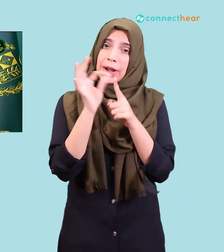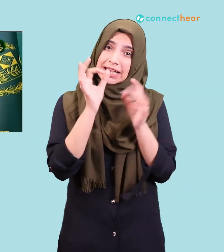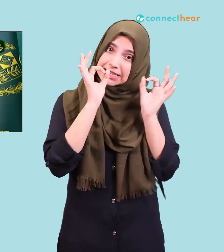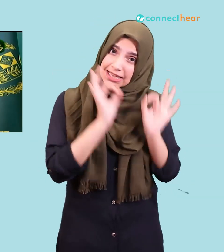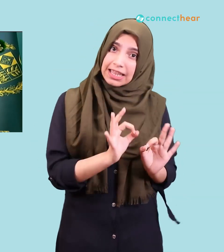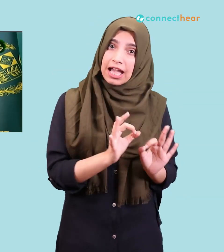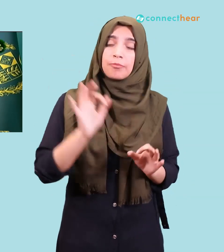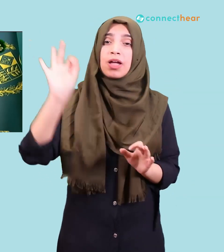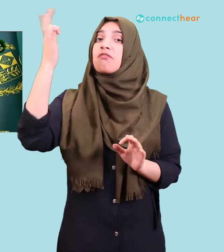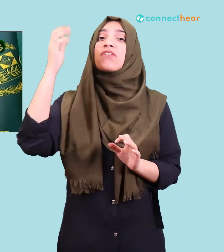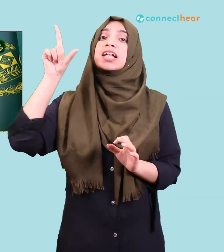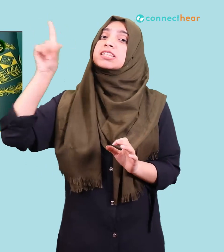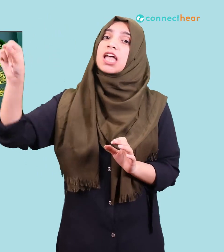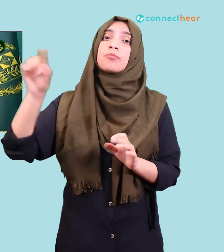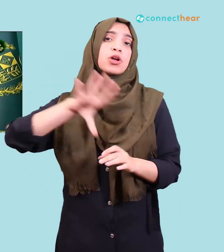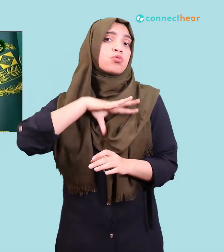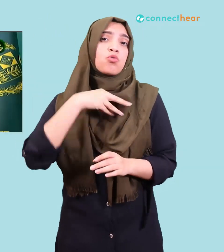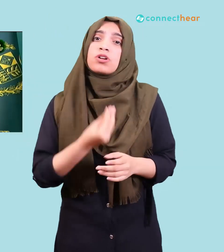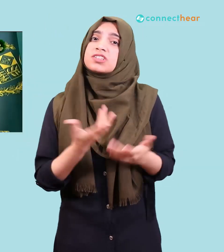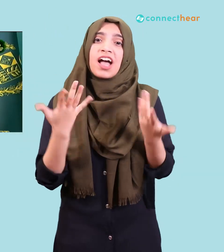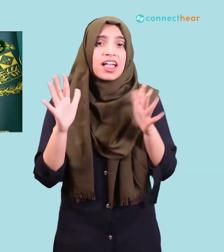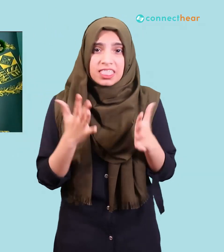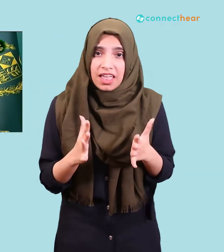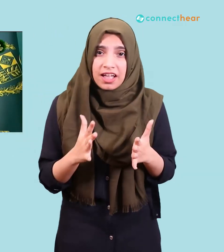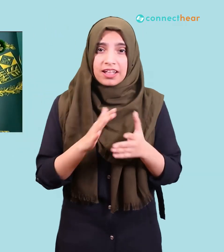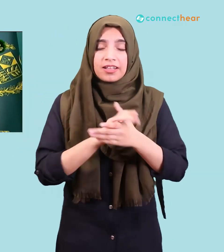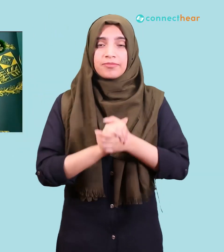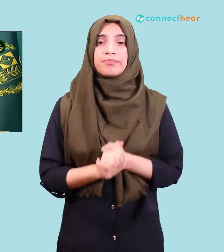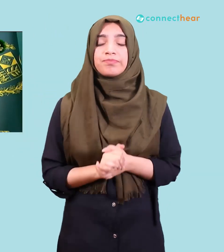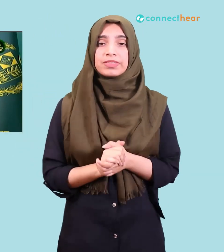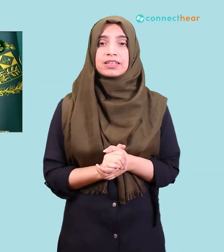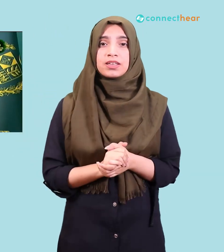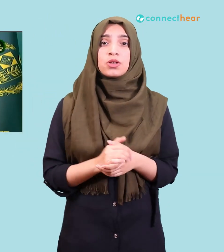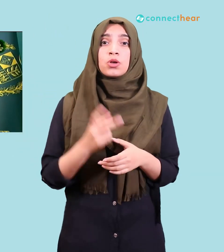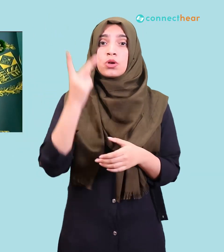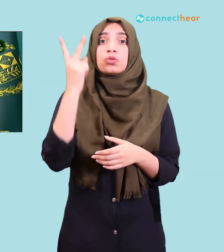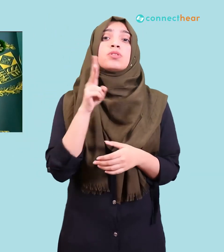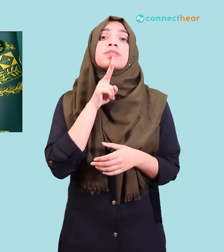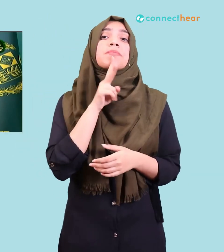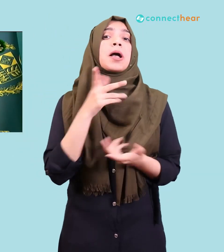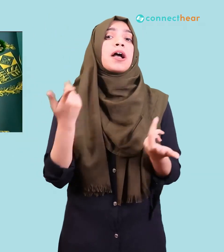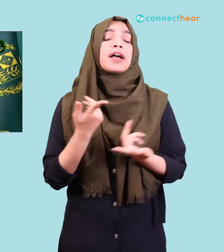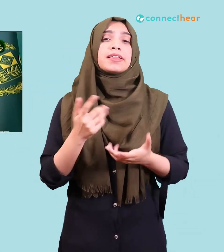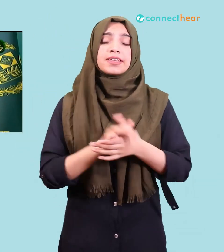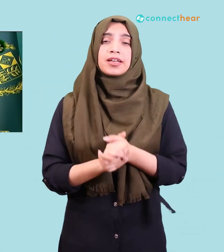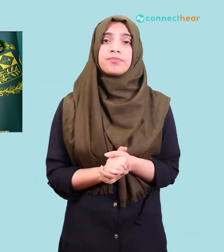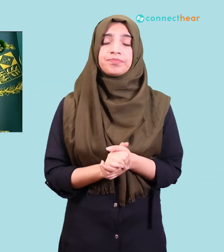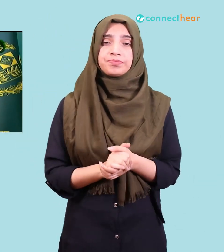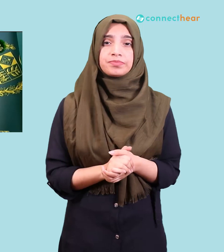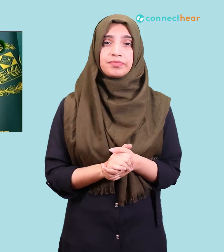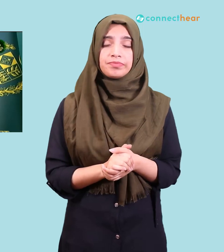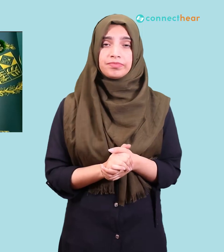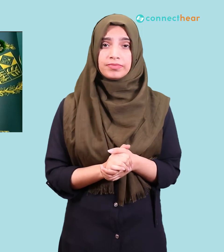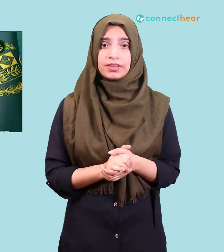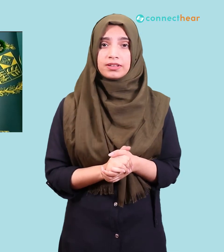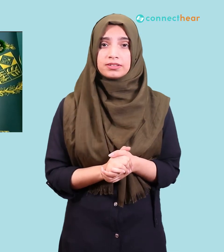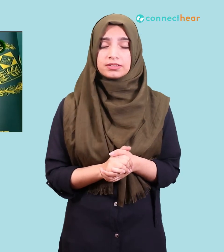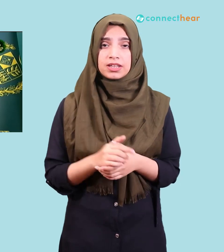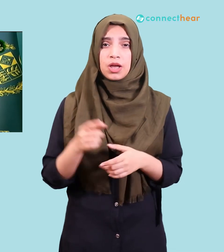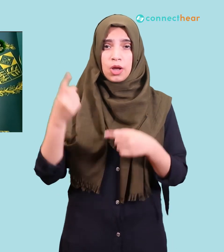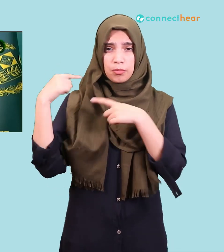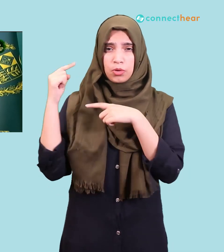تیسری چیز اب ہم نے اس کے اوپر جب یہ ہوا تو میں پہلے ذرا آپ کو تھوڑی تفصیل